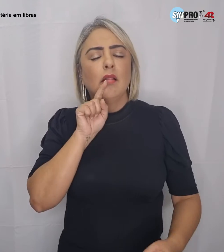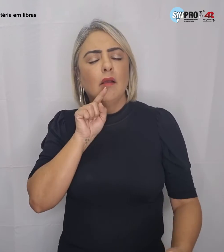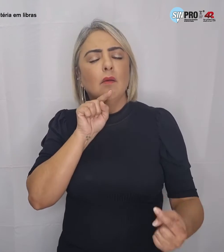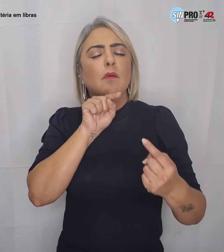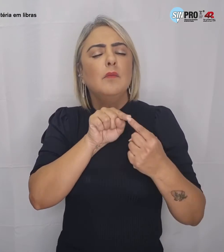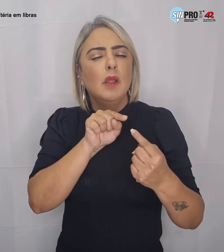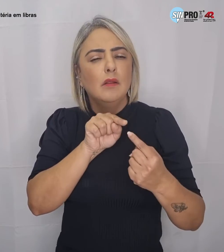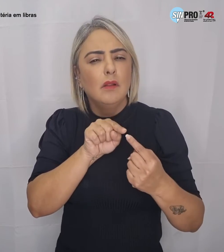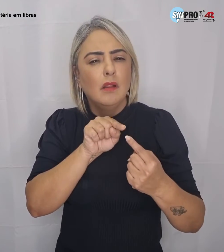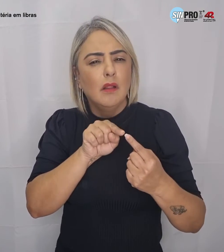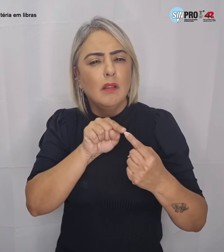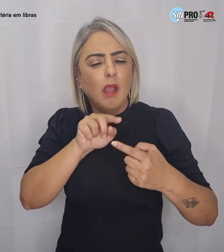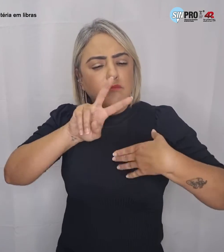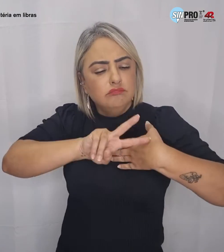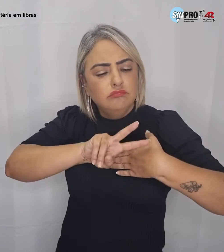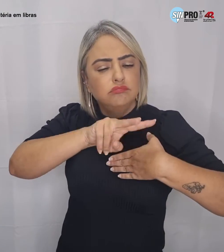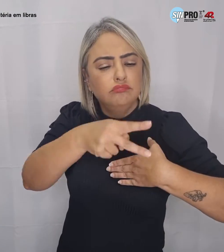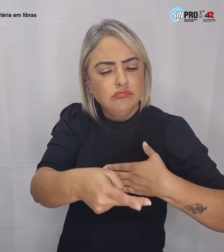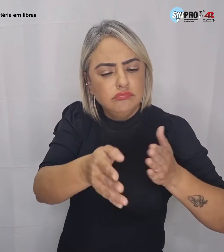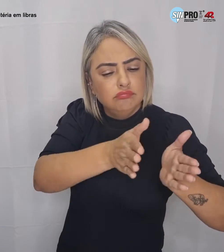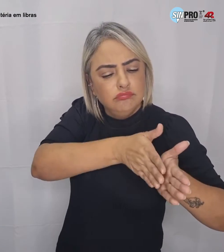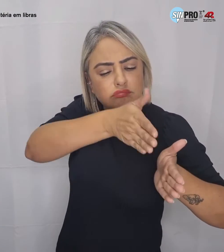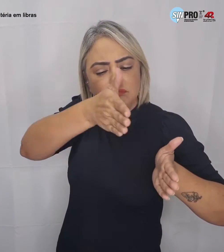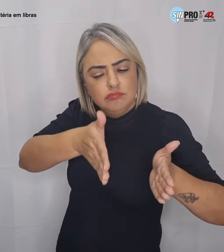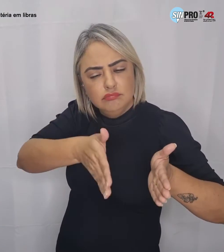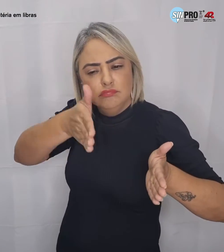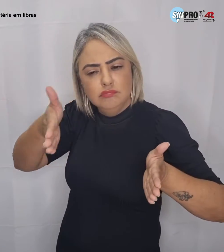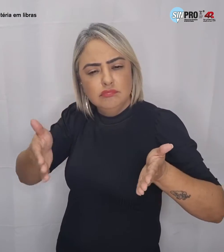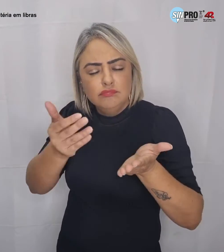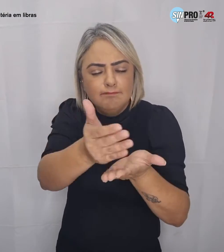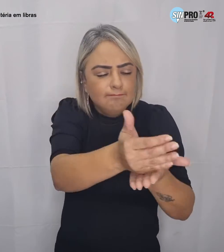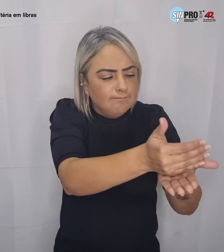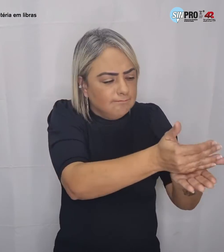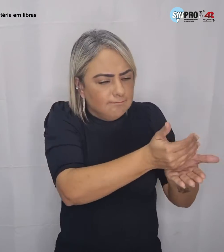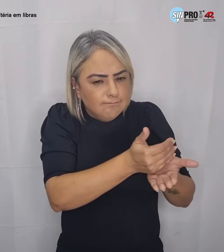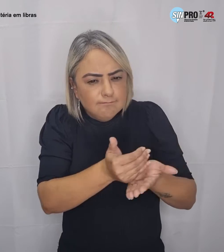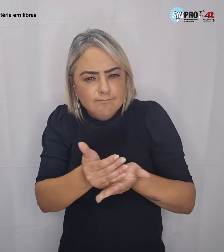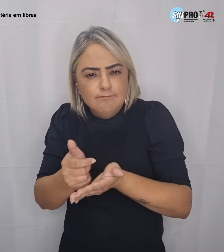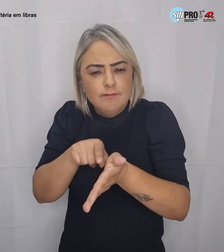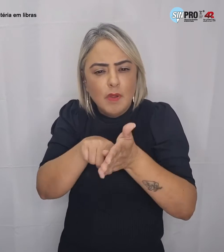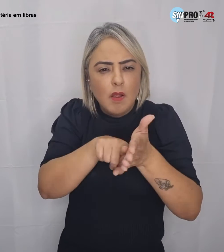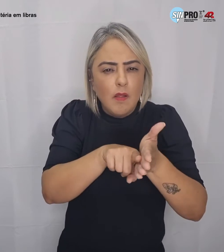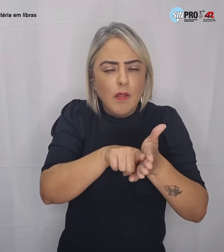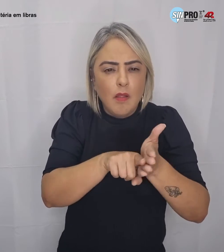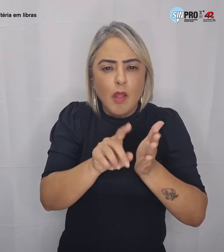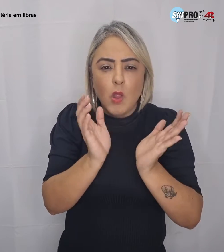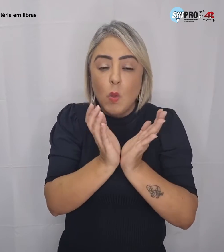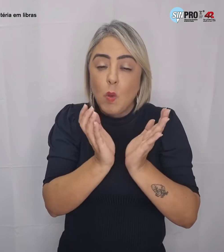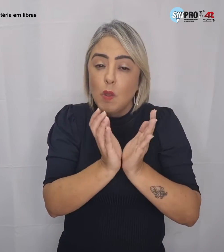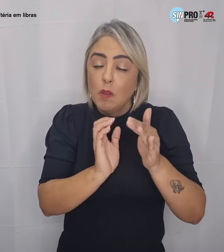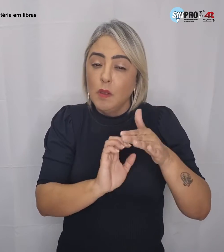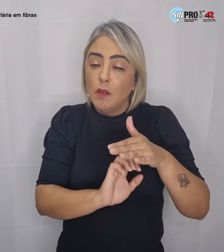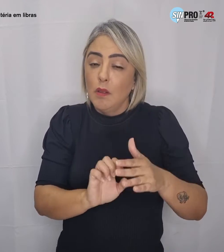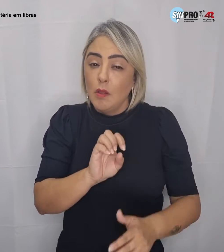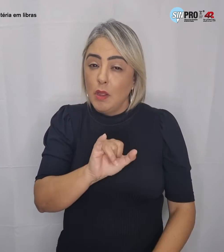Buscou dar consequência e sequência a levantamentos do órgão estatal,